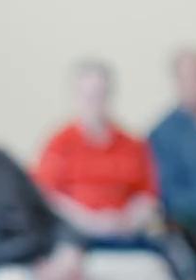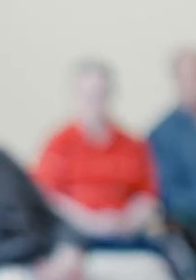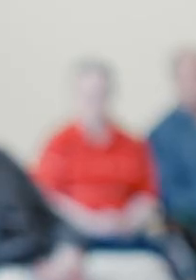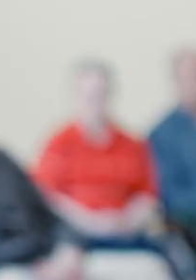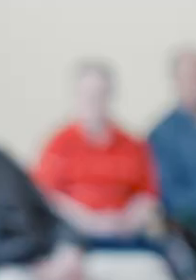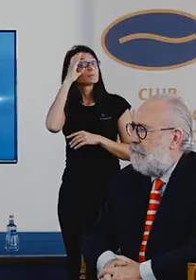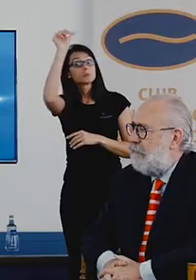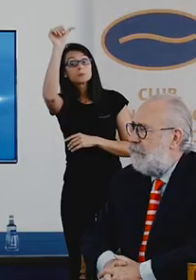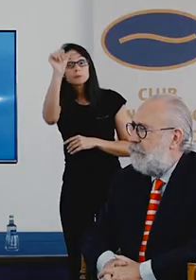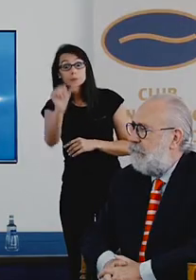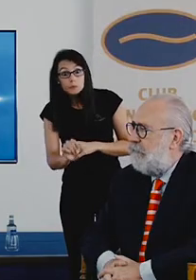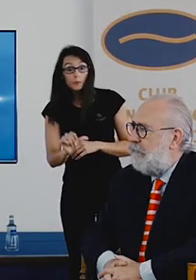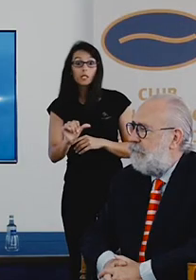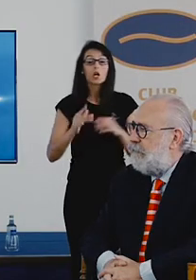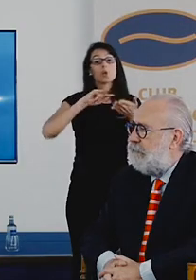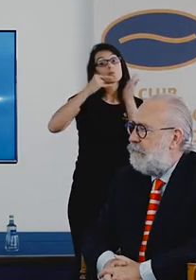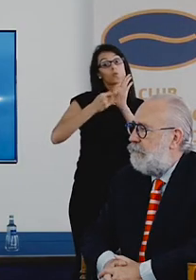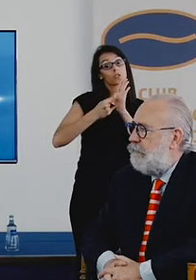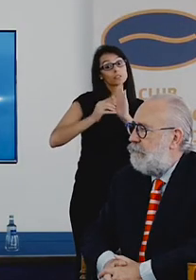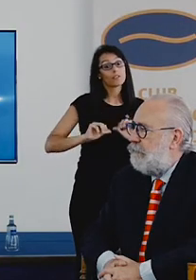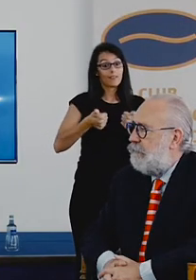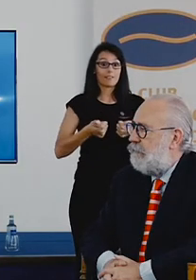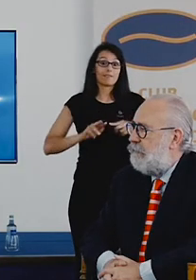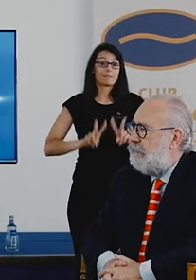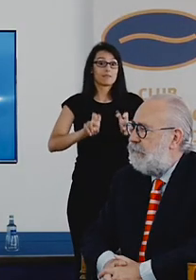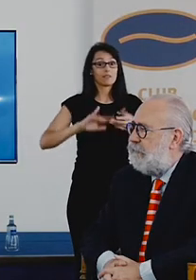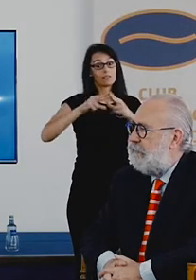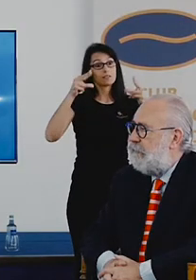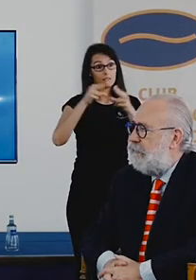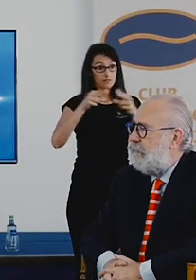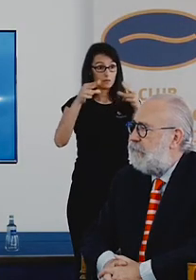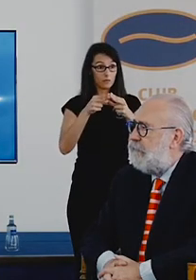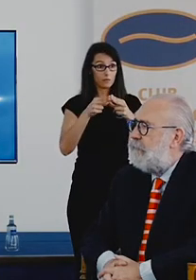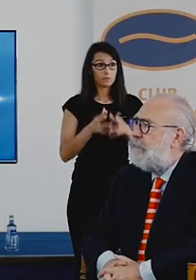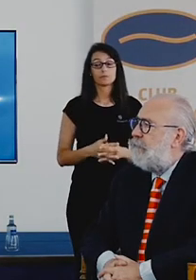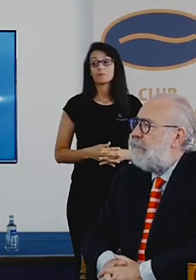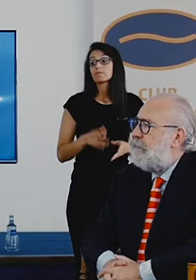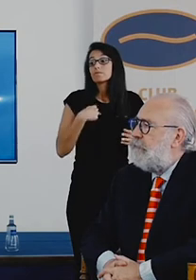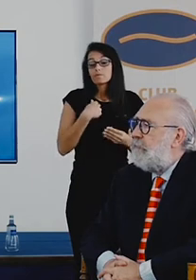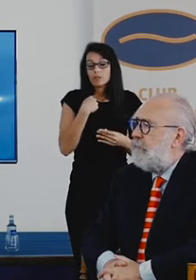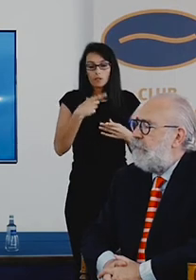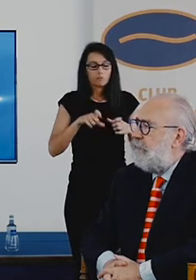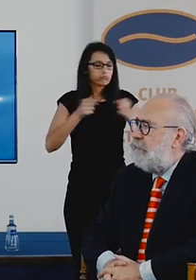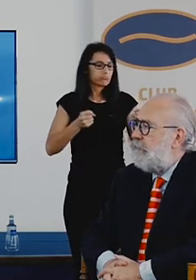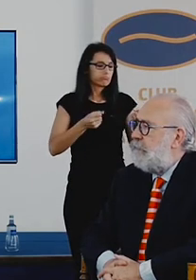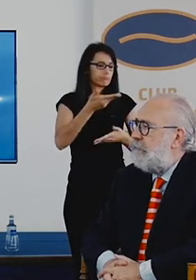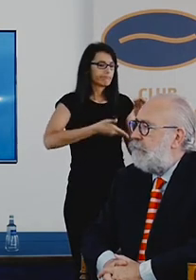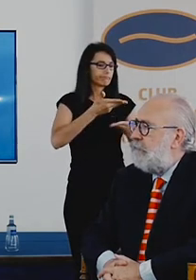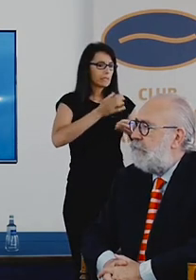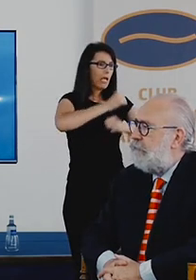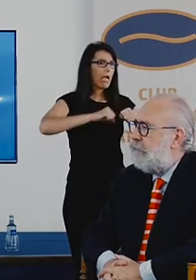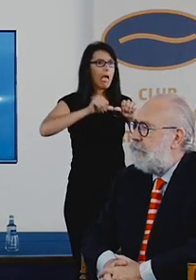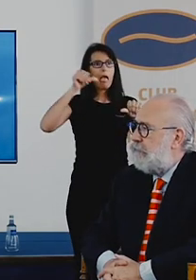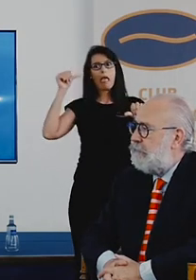es un proyecto de una iniciativa social que yo creo que no tiene mucha competencia y desde luego no muchos